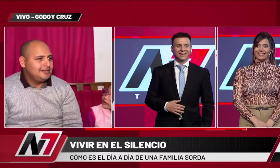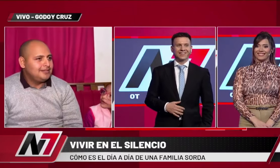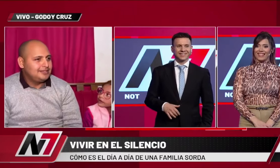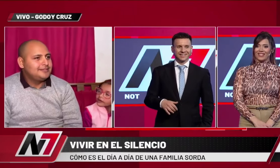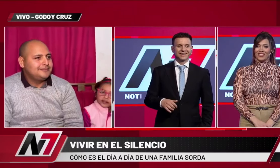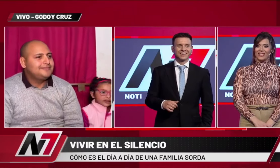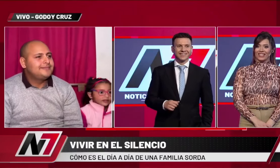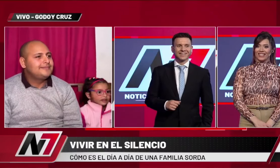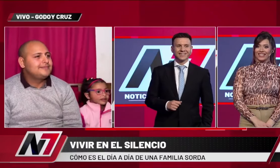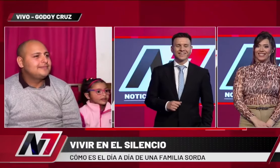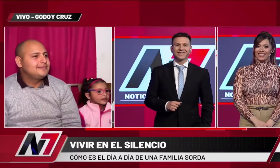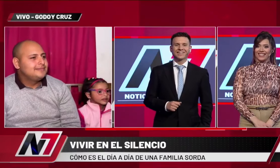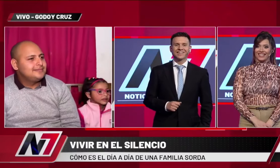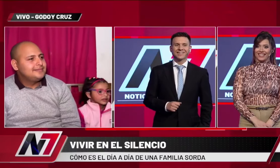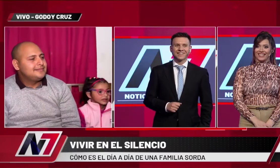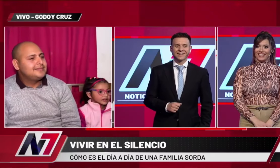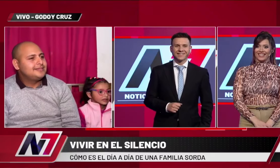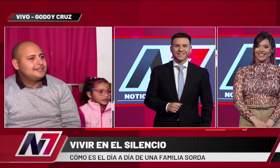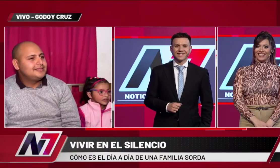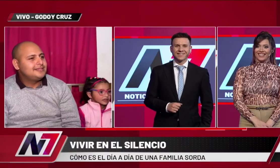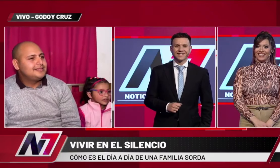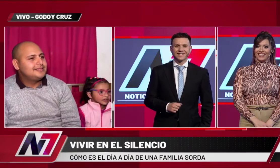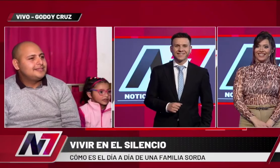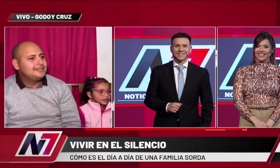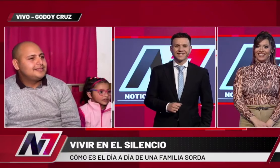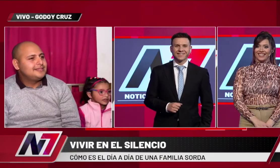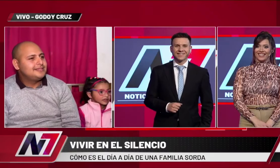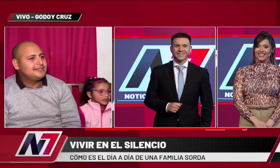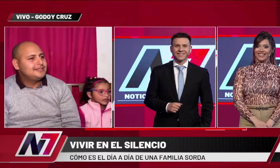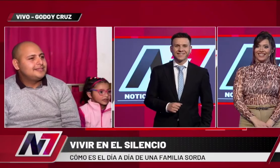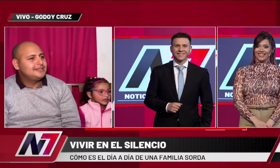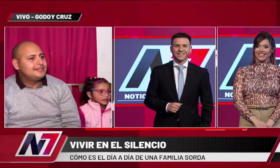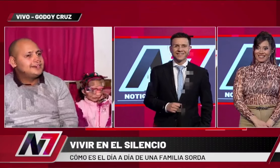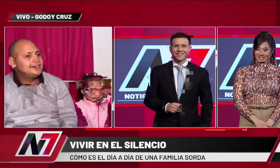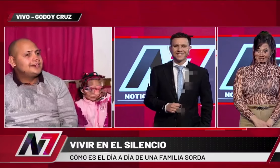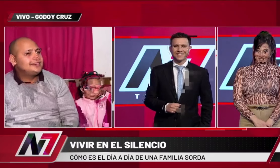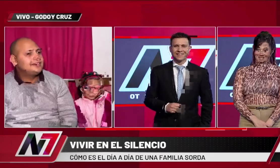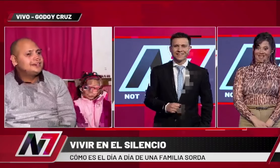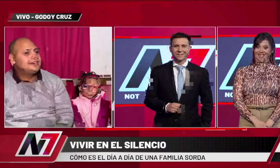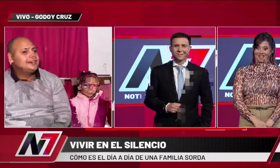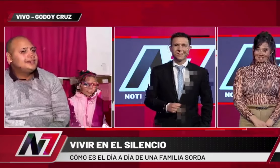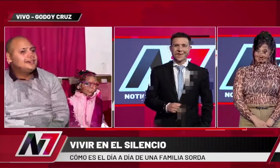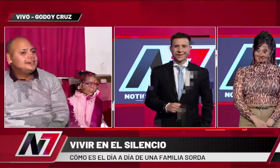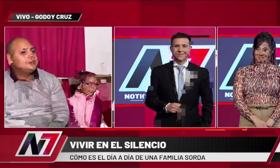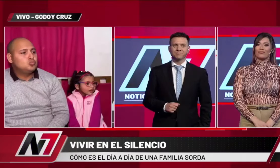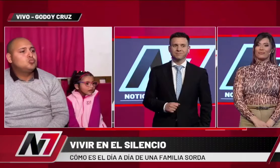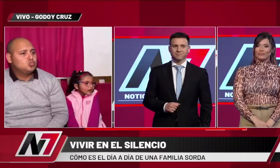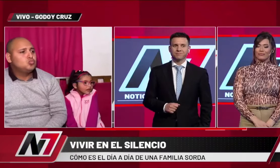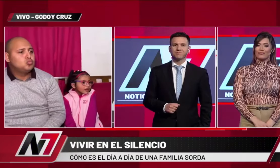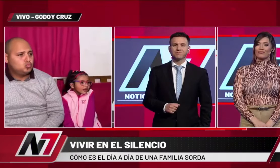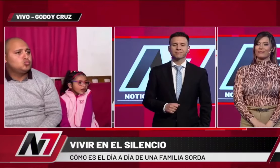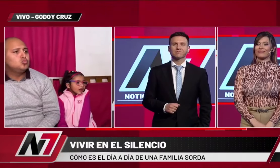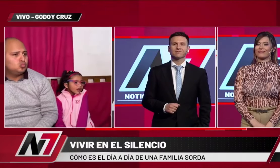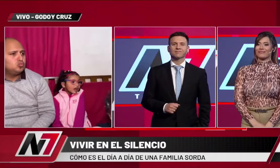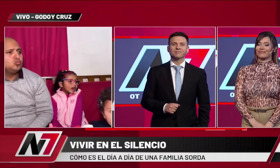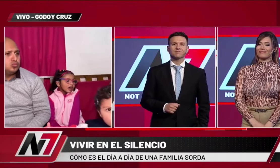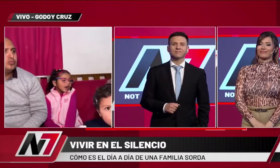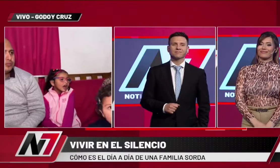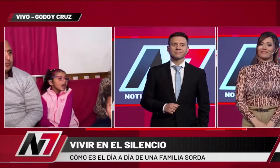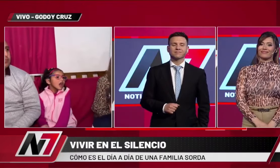labios. Entonces, por eso gesticula. Si uno habla despacio, él puede entender. Bien. ¿Sí? Entonces, de esa forma,